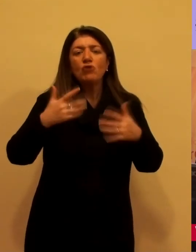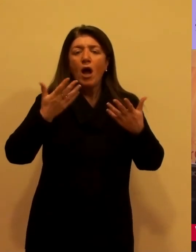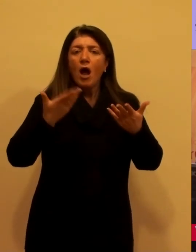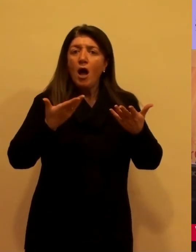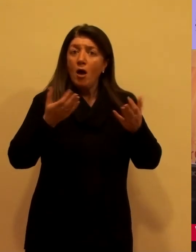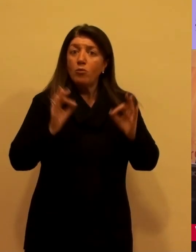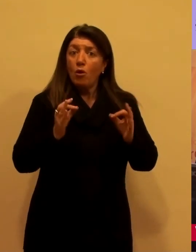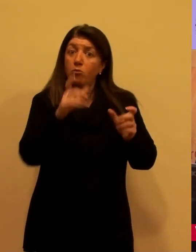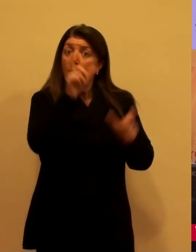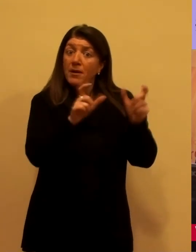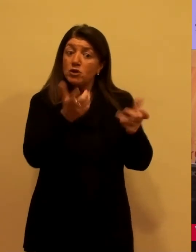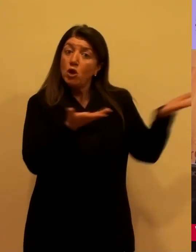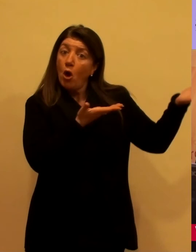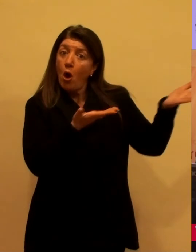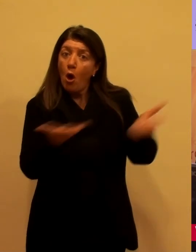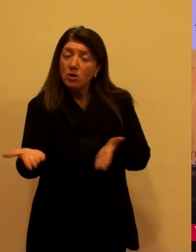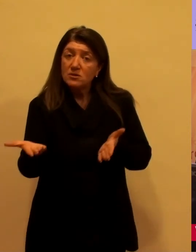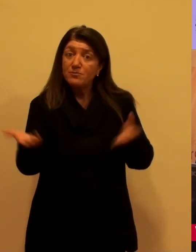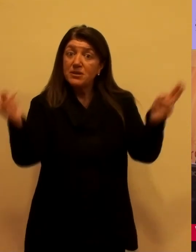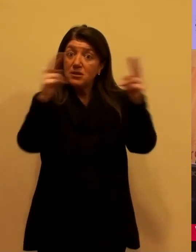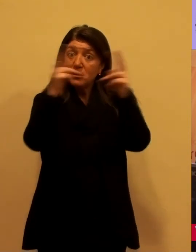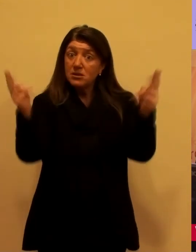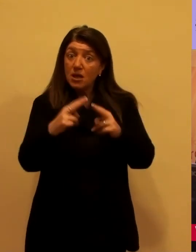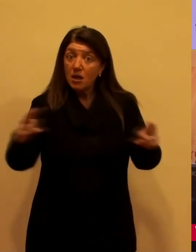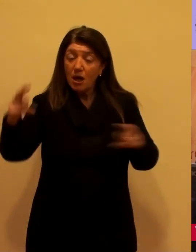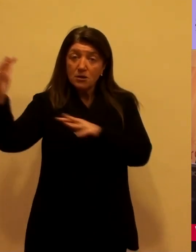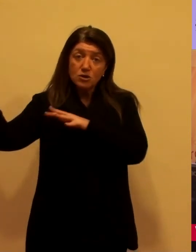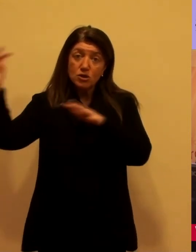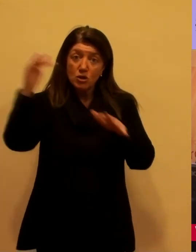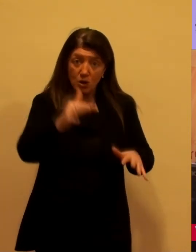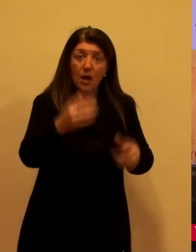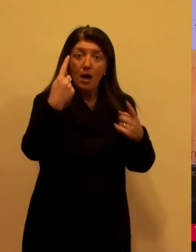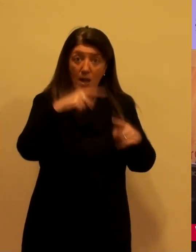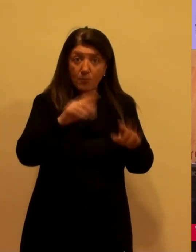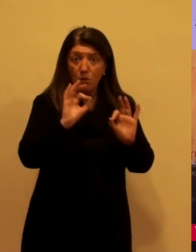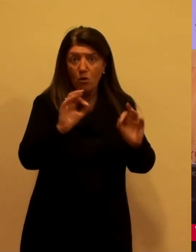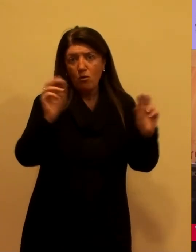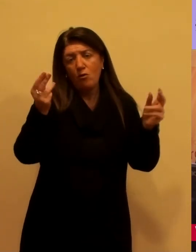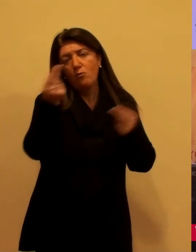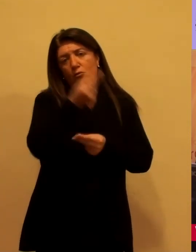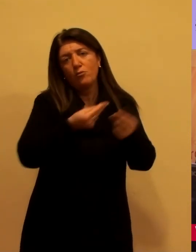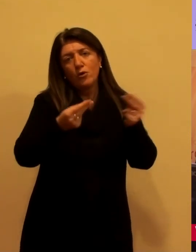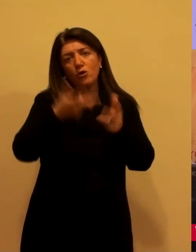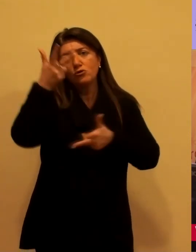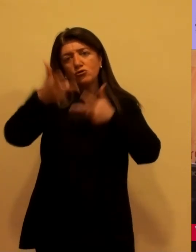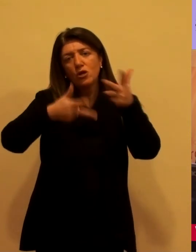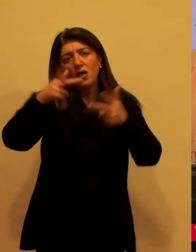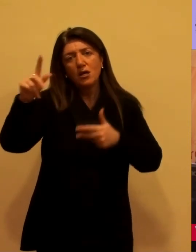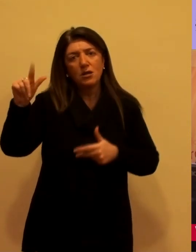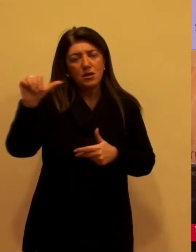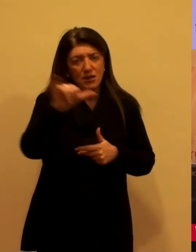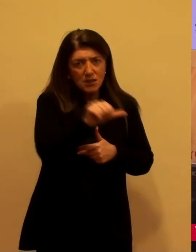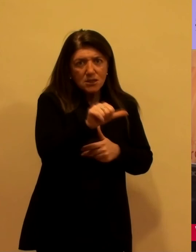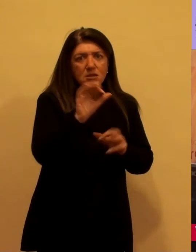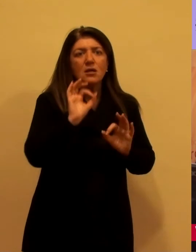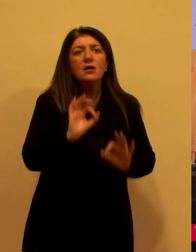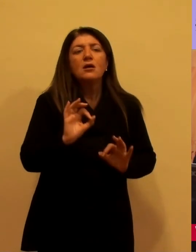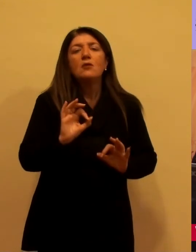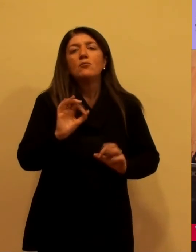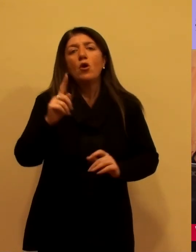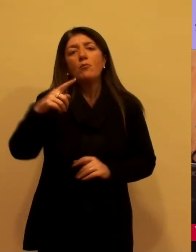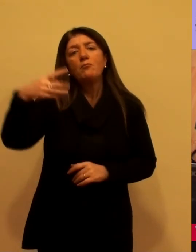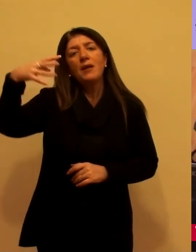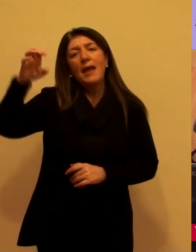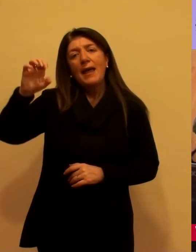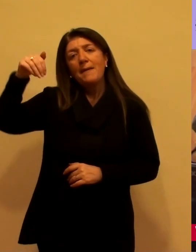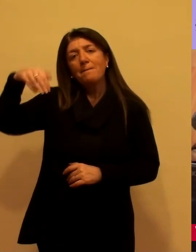internazionali in virtù proprio di questo progetto sulla lingua dei segni. Abbiamo avuto un ospite dal MoMA di New York che è Emmanuel